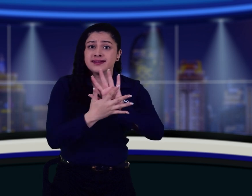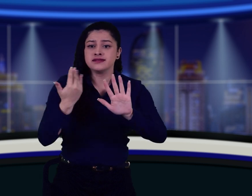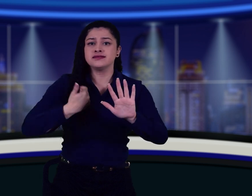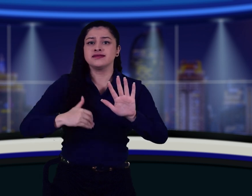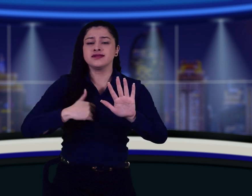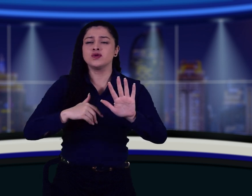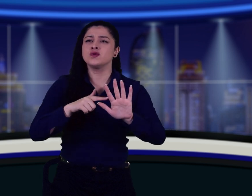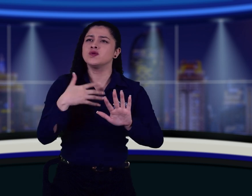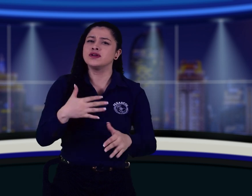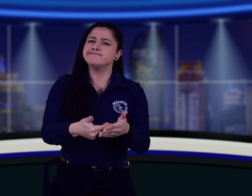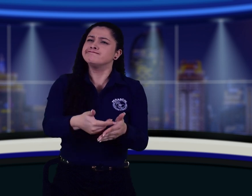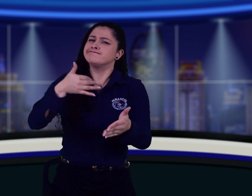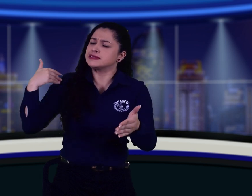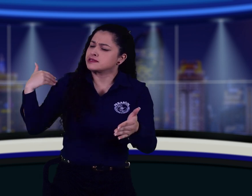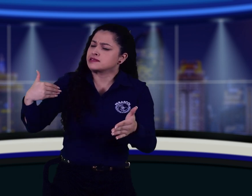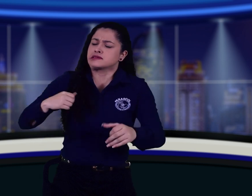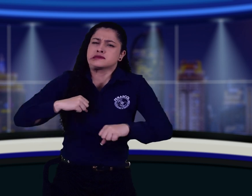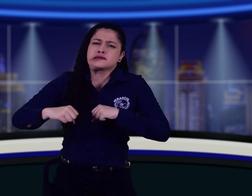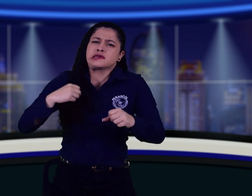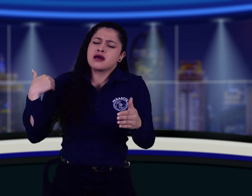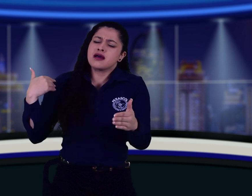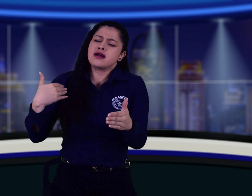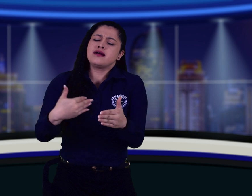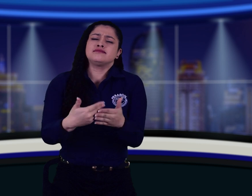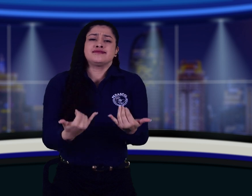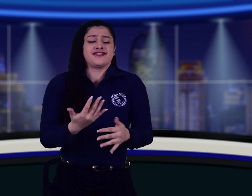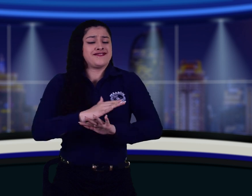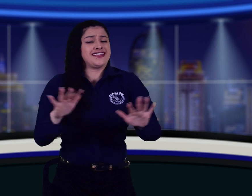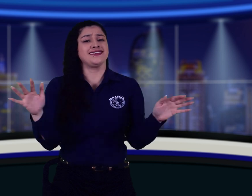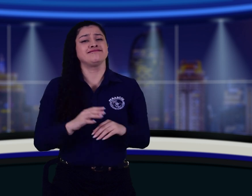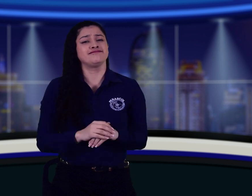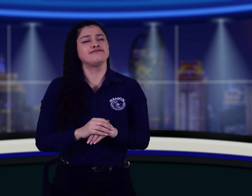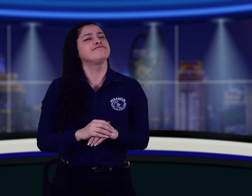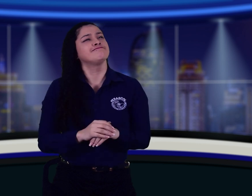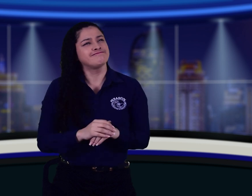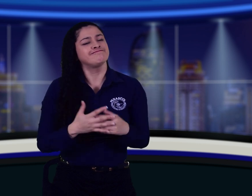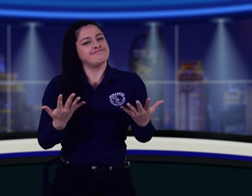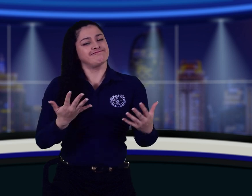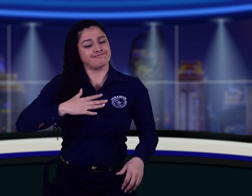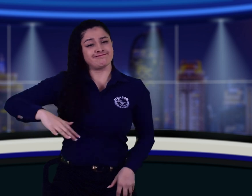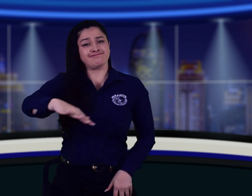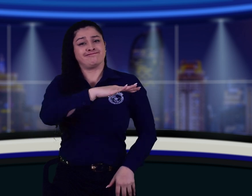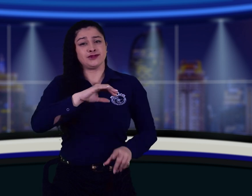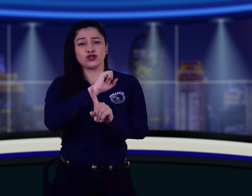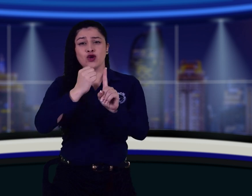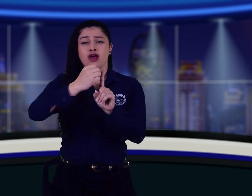Este era el último paso hoy se ha hecho realidad y es una lucha que viene de muchísimos años